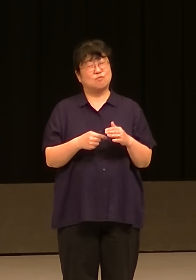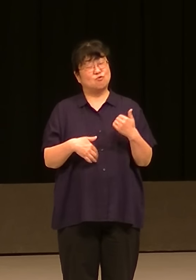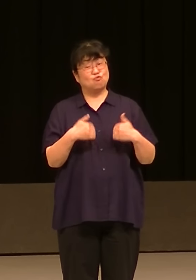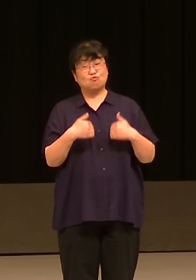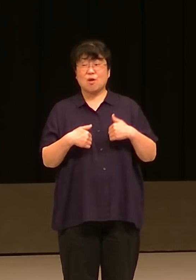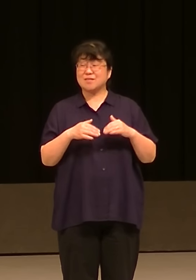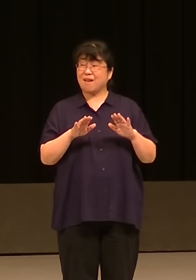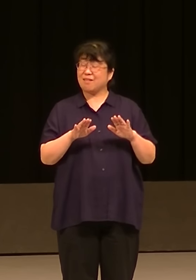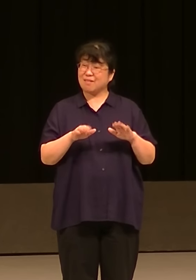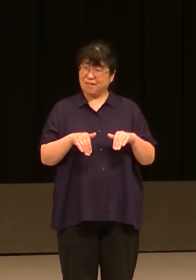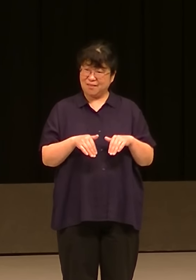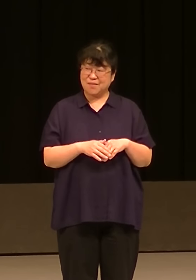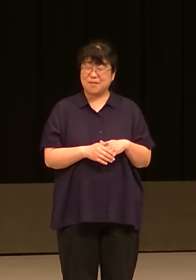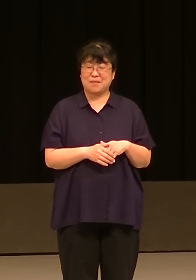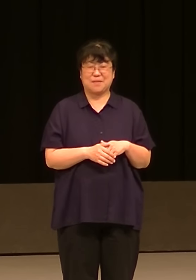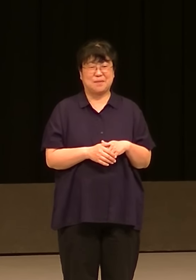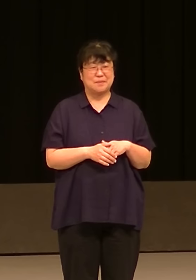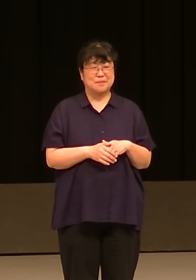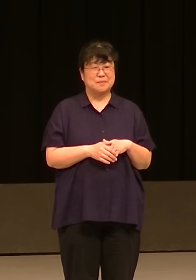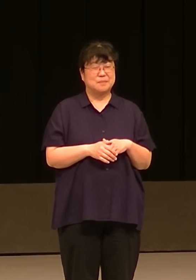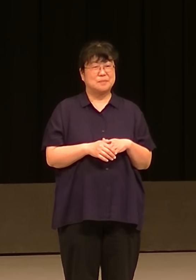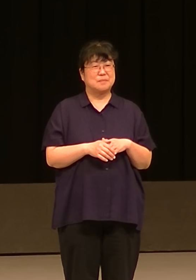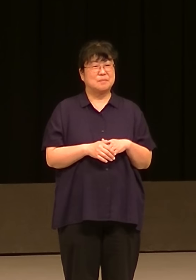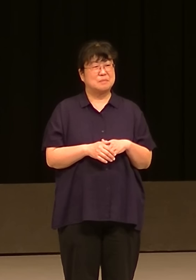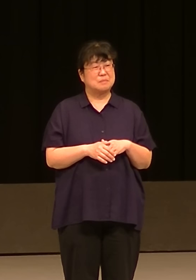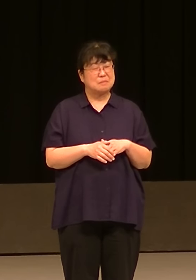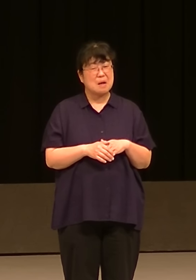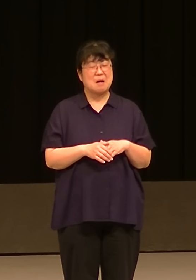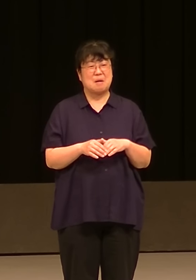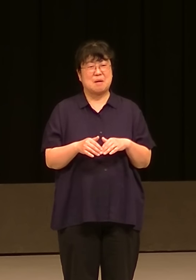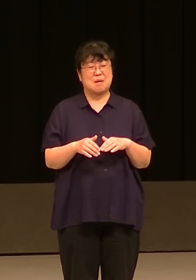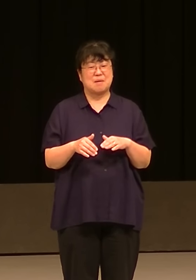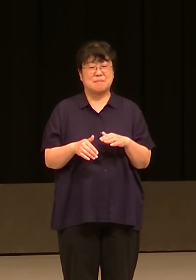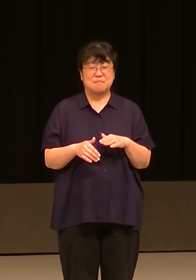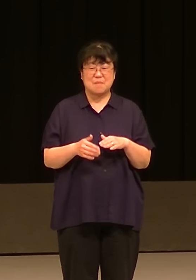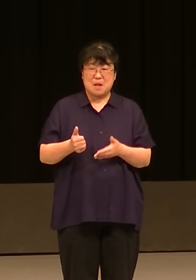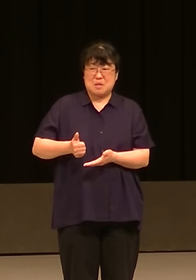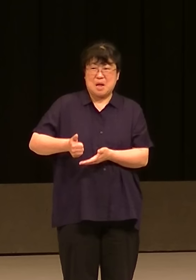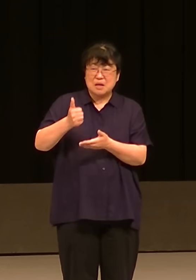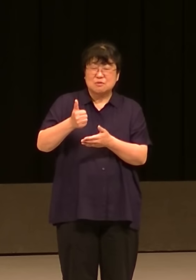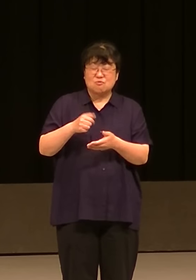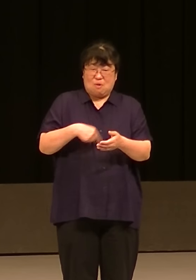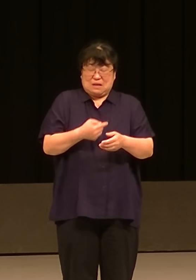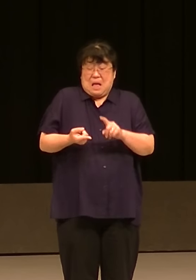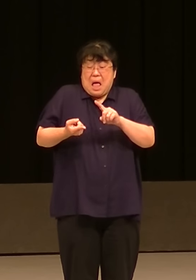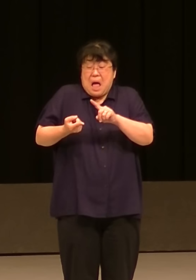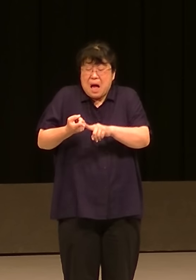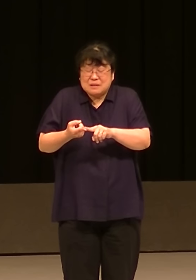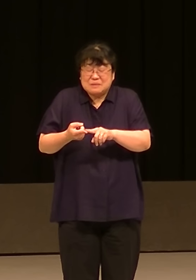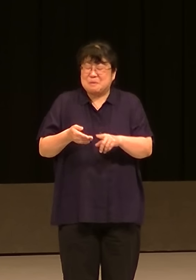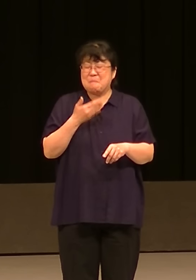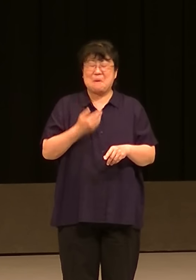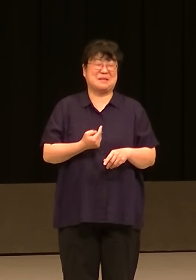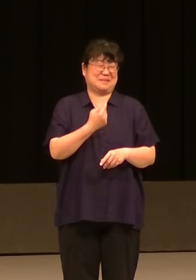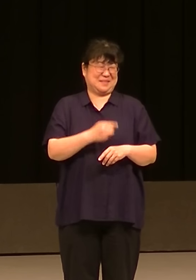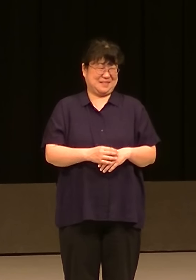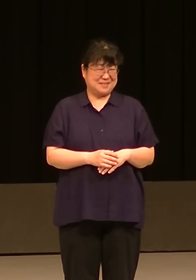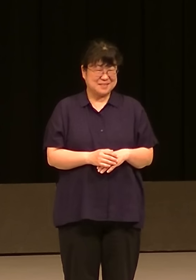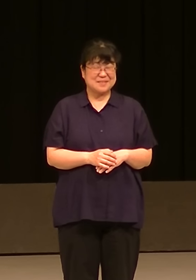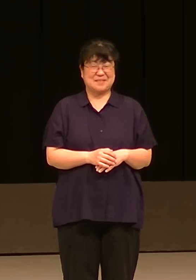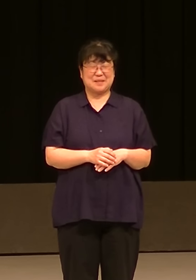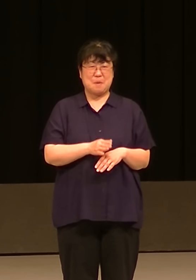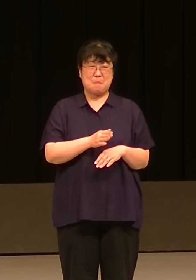ったところがございました。下手にアブノミクスの大将と意見が合っちゃったりすることもあるというふう